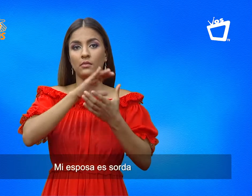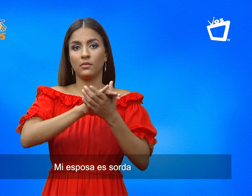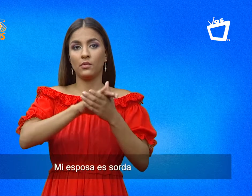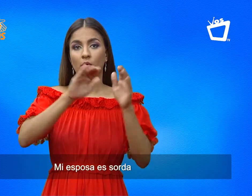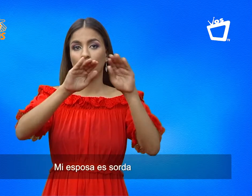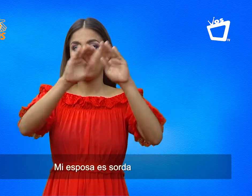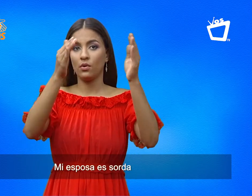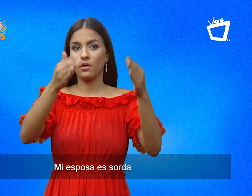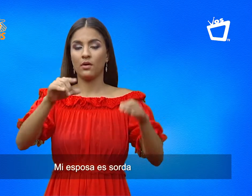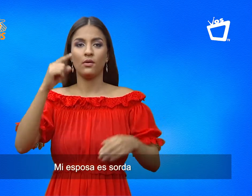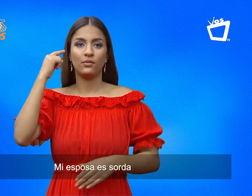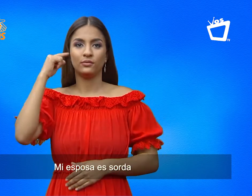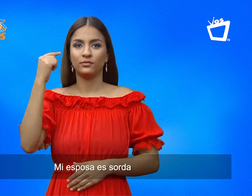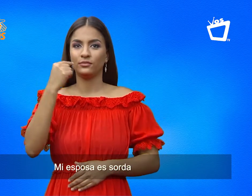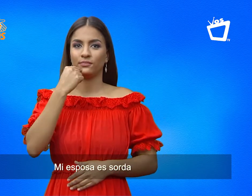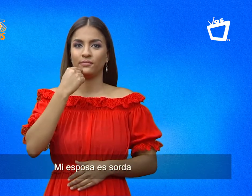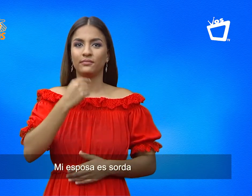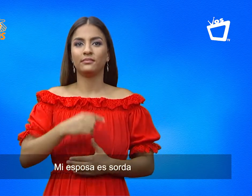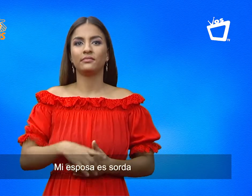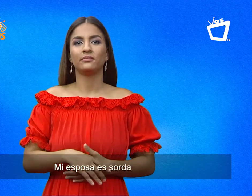mi esposa es sorda